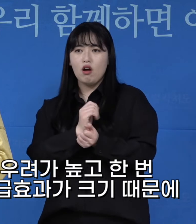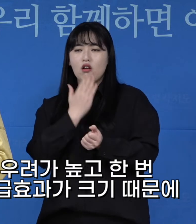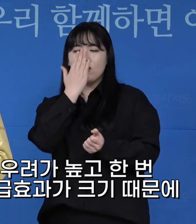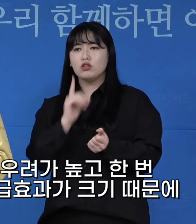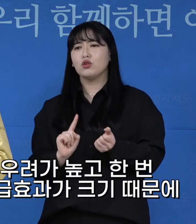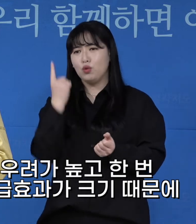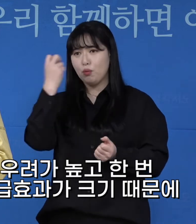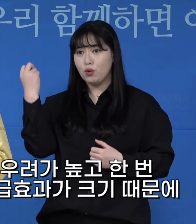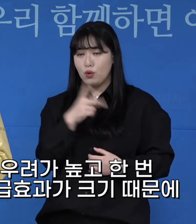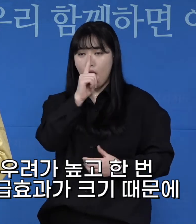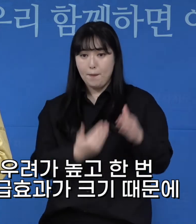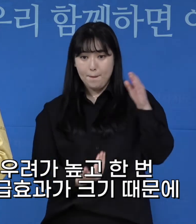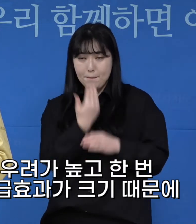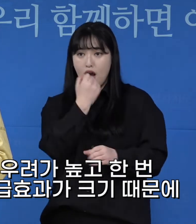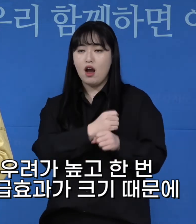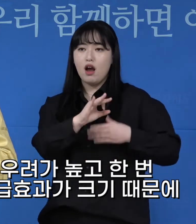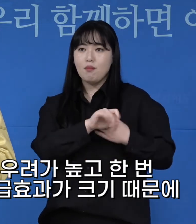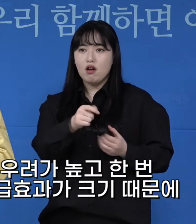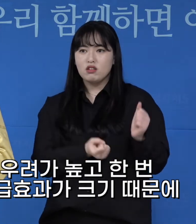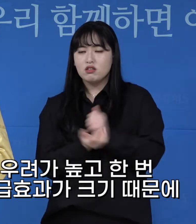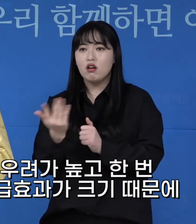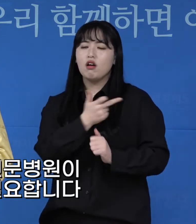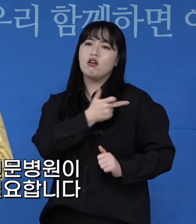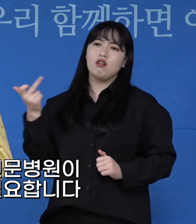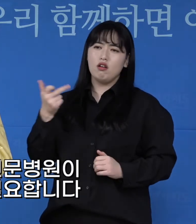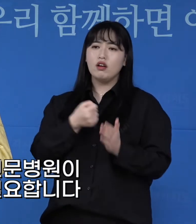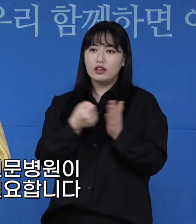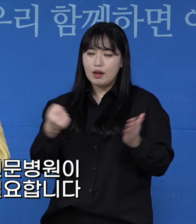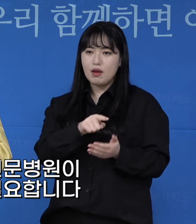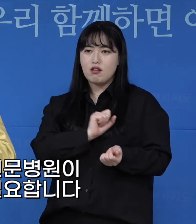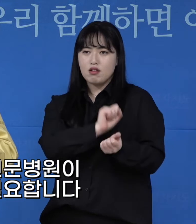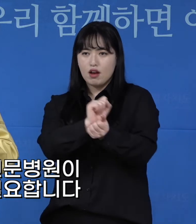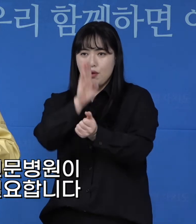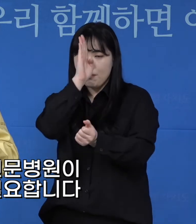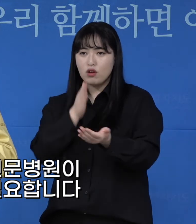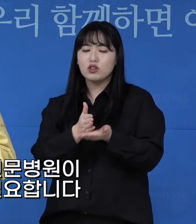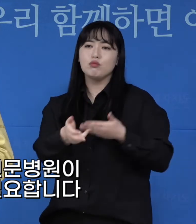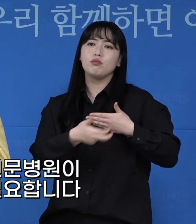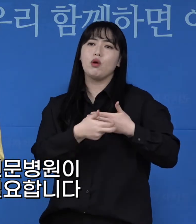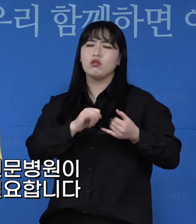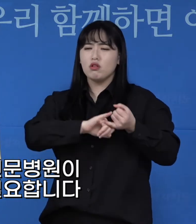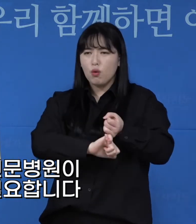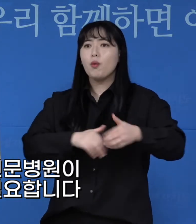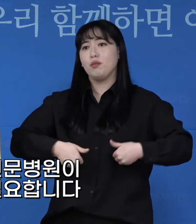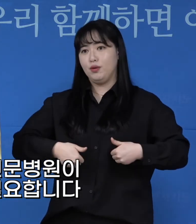한번 발생하게 되면 그 파급 효과가 크기 때문에 감염병 전문병원이 반드시